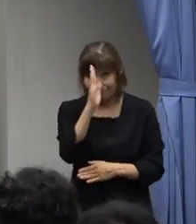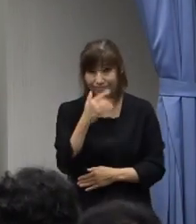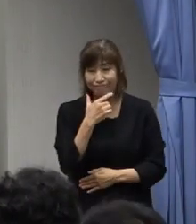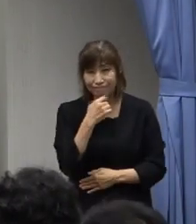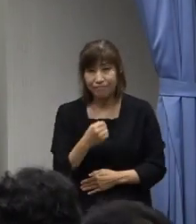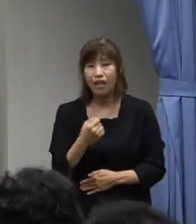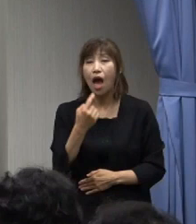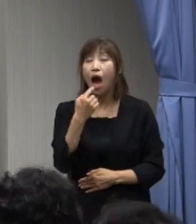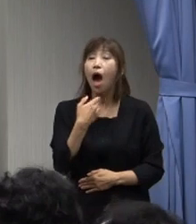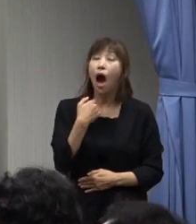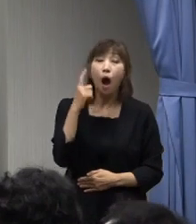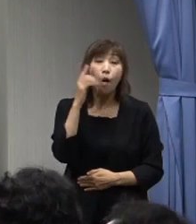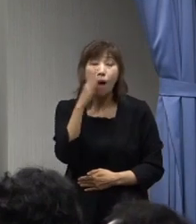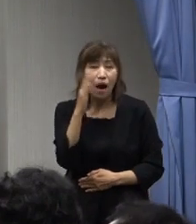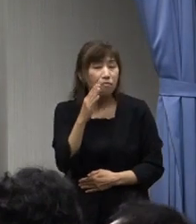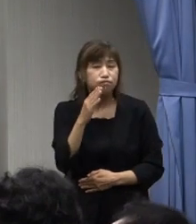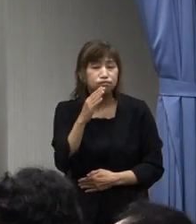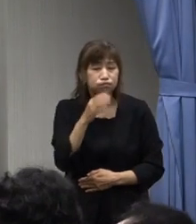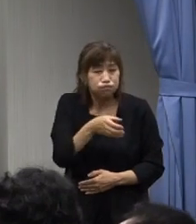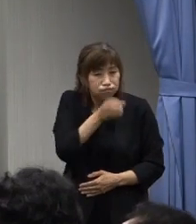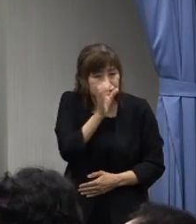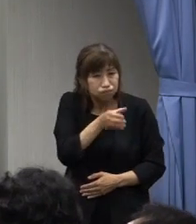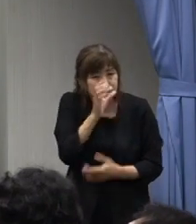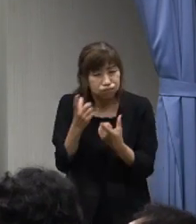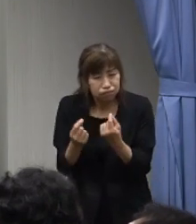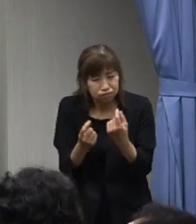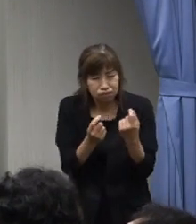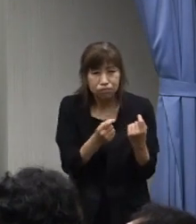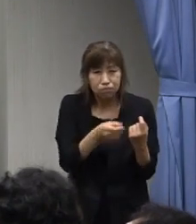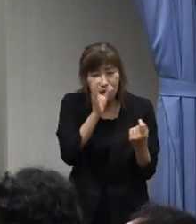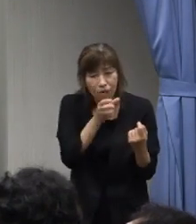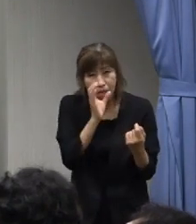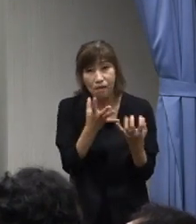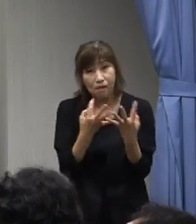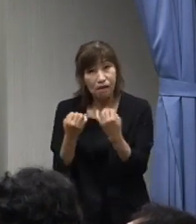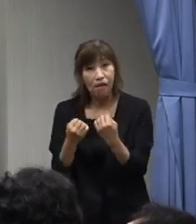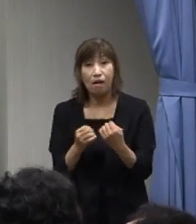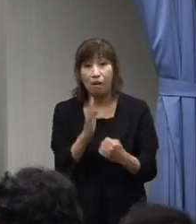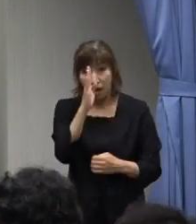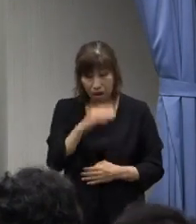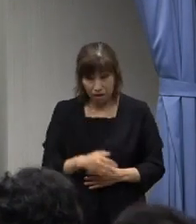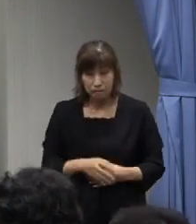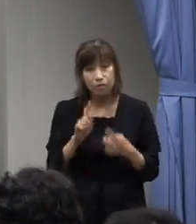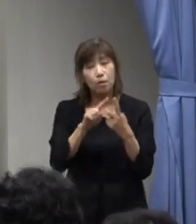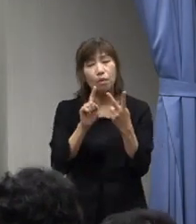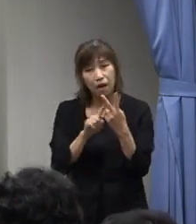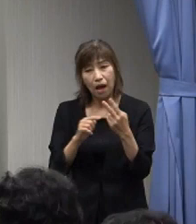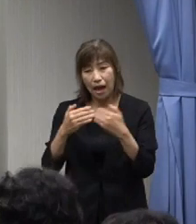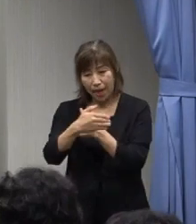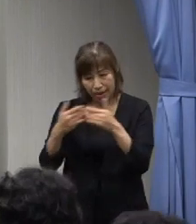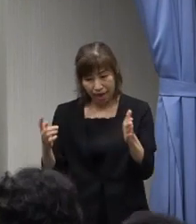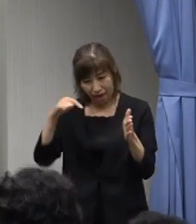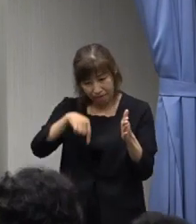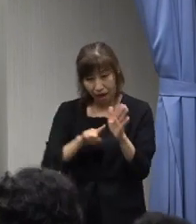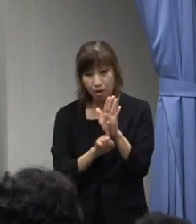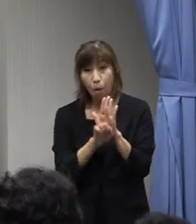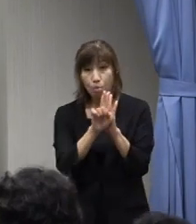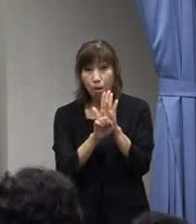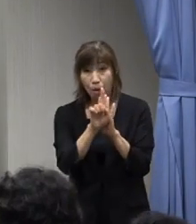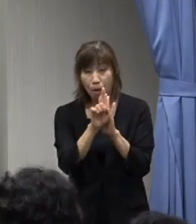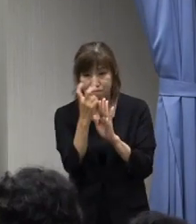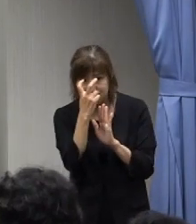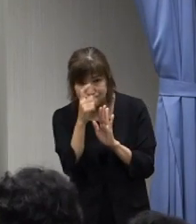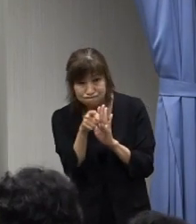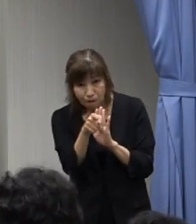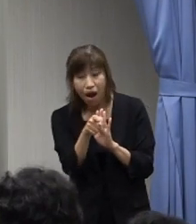くても、こまめにですね、水分の補給をお願いします。また、室内の温度を、こまめな室内の温度計測、そ